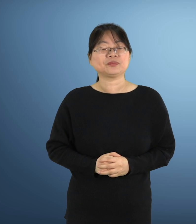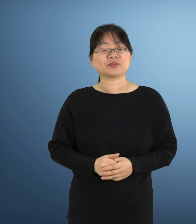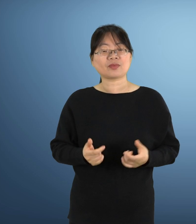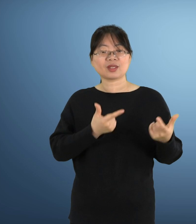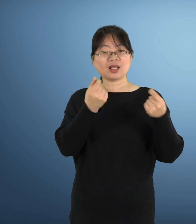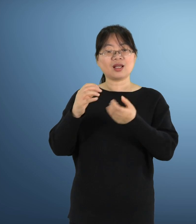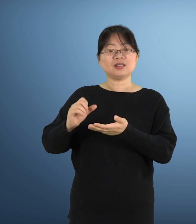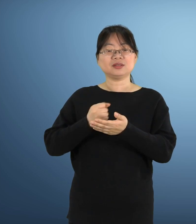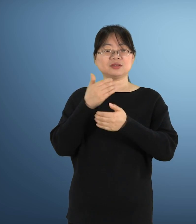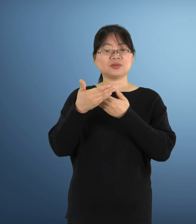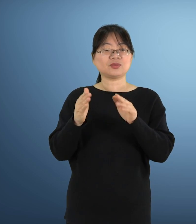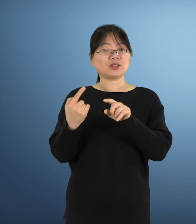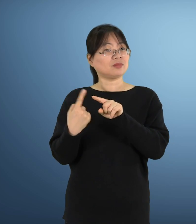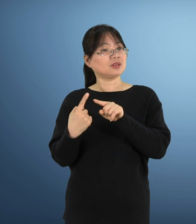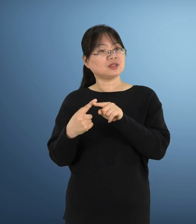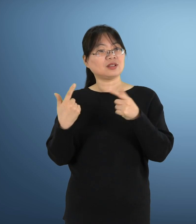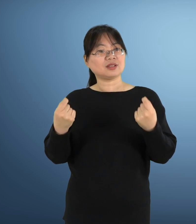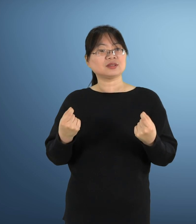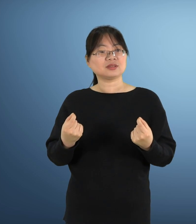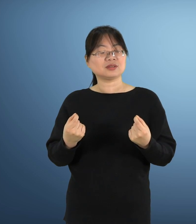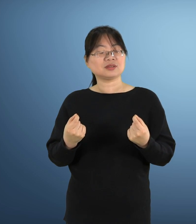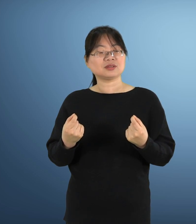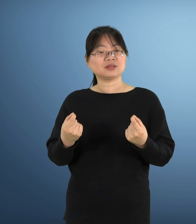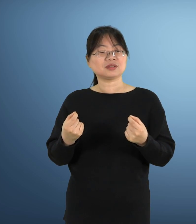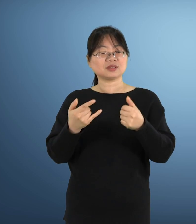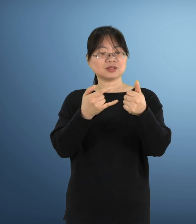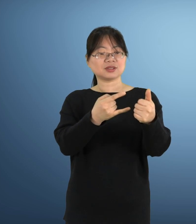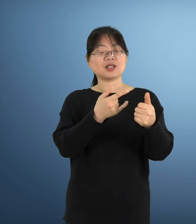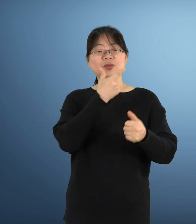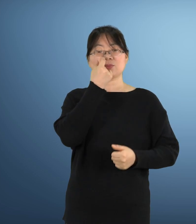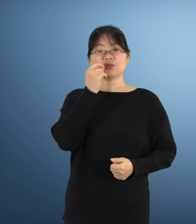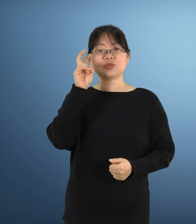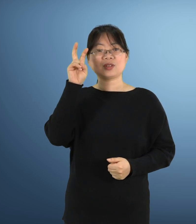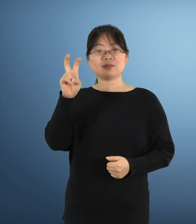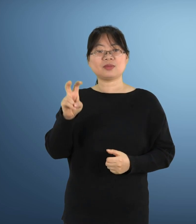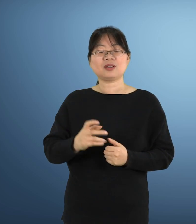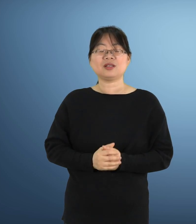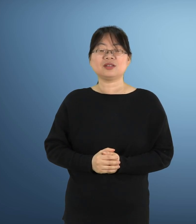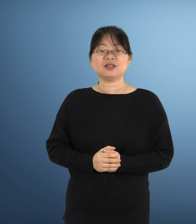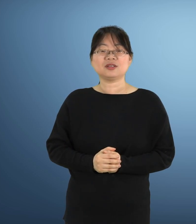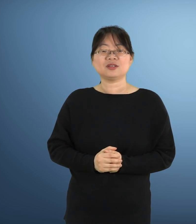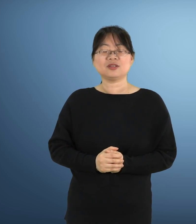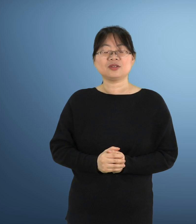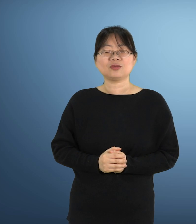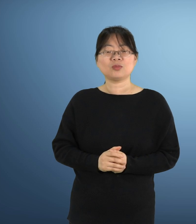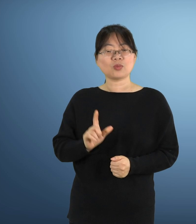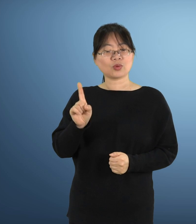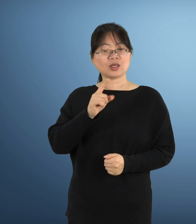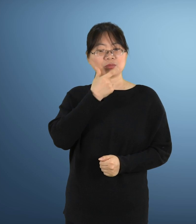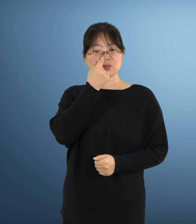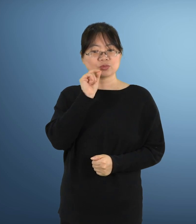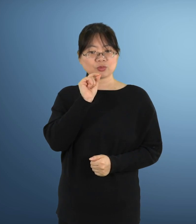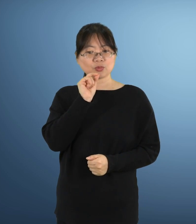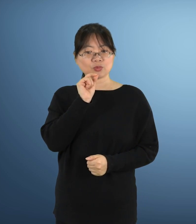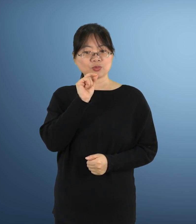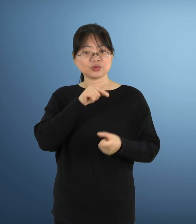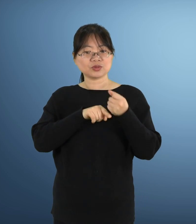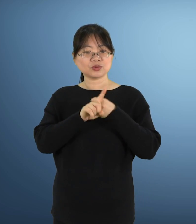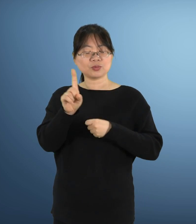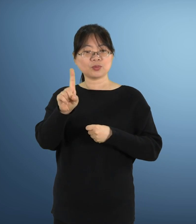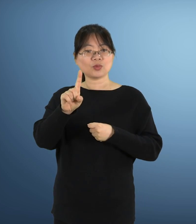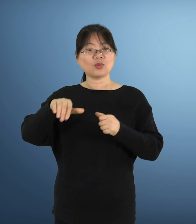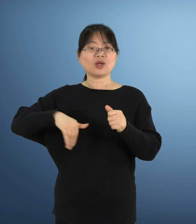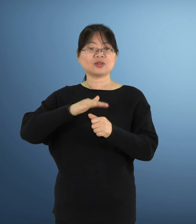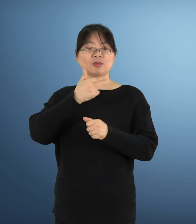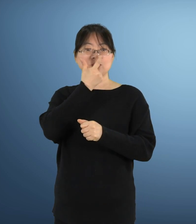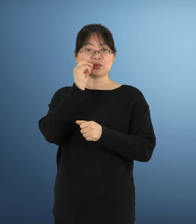다 가진 공간이었는데 그게 그들에게는 부족했습니다. 무엇이 부족하게 만들었죠?